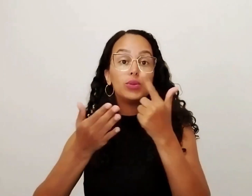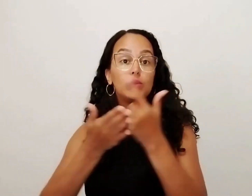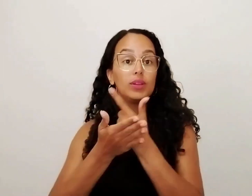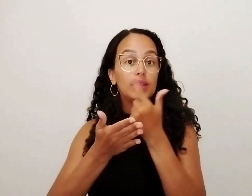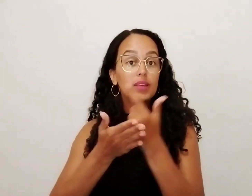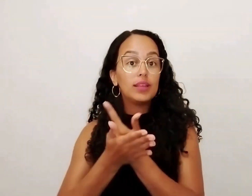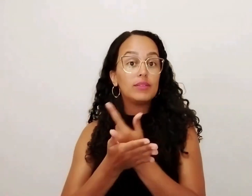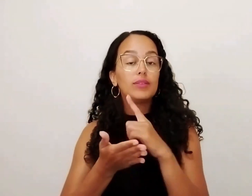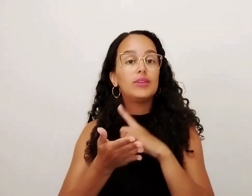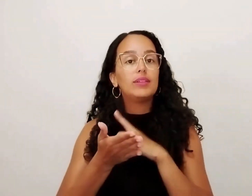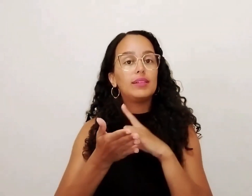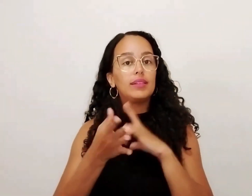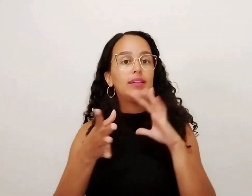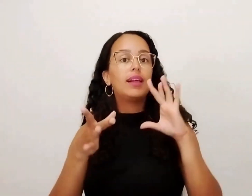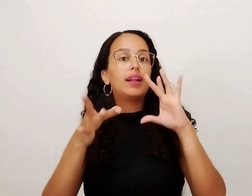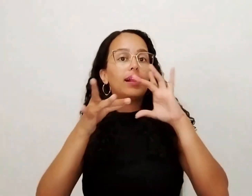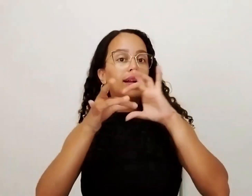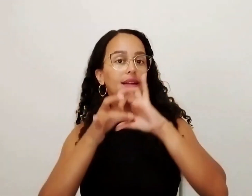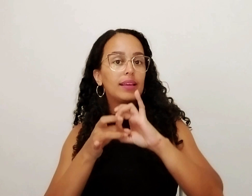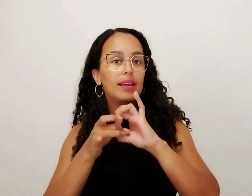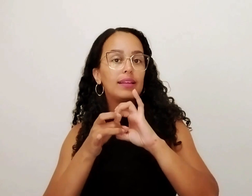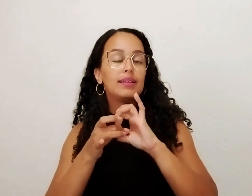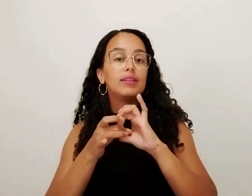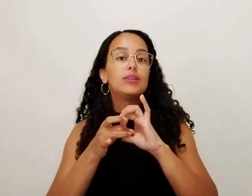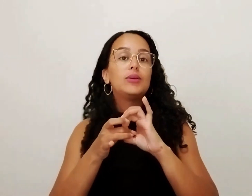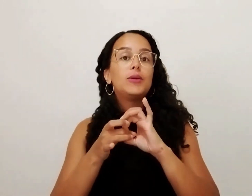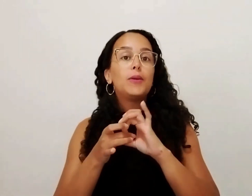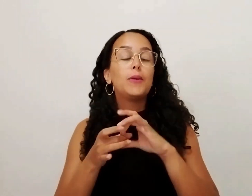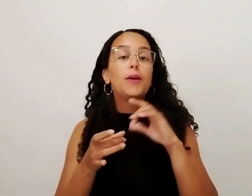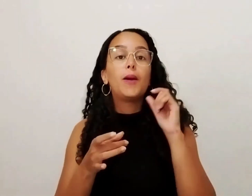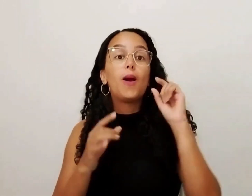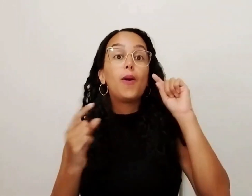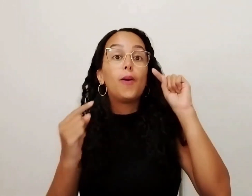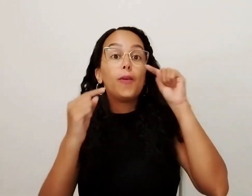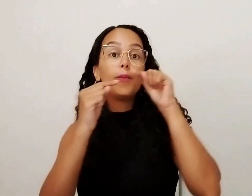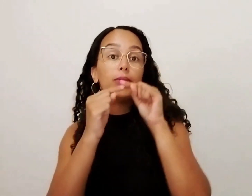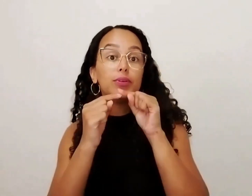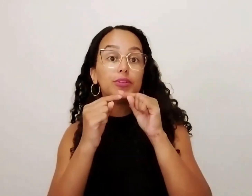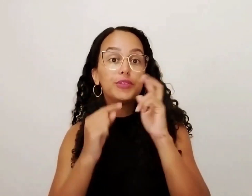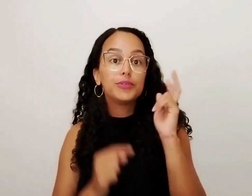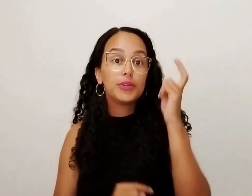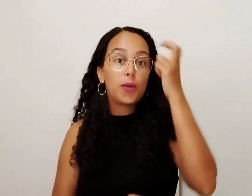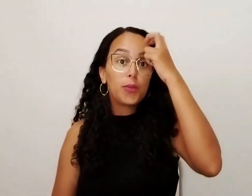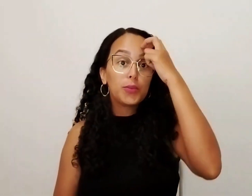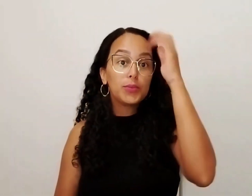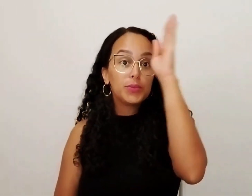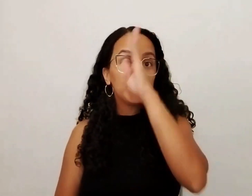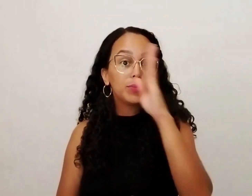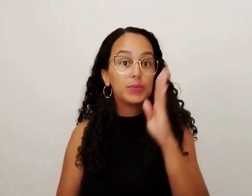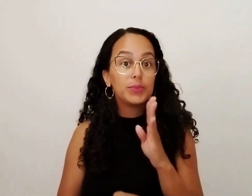colagem de elementos da cultura brasileira na qual Macunaíma se